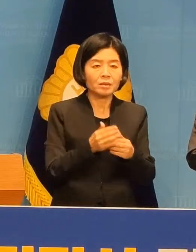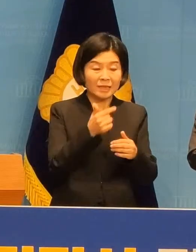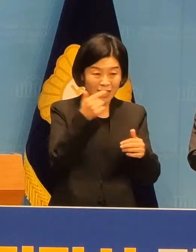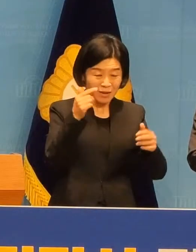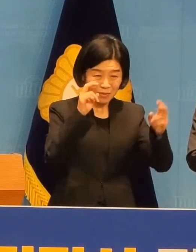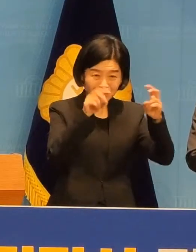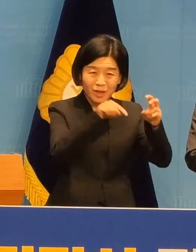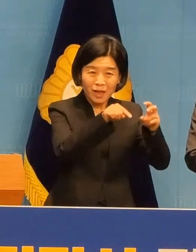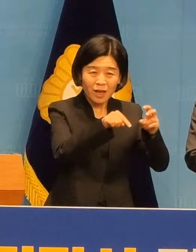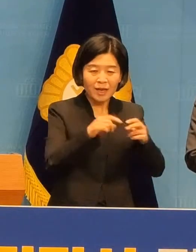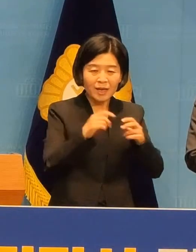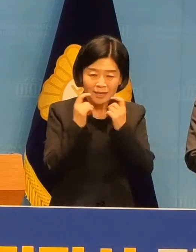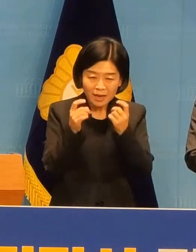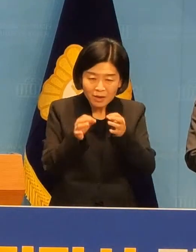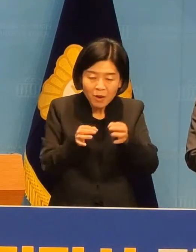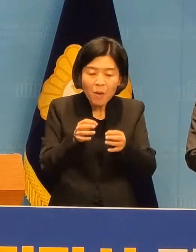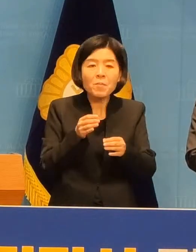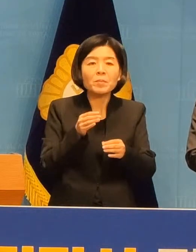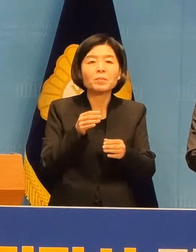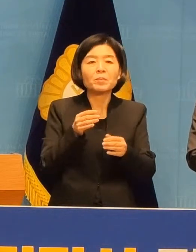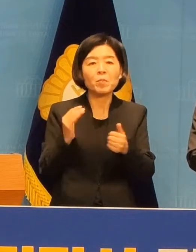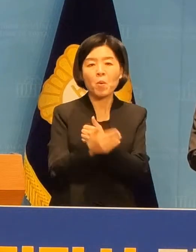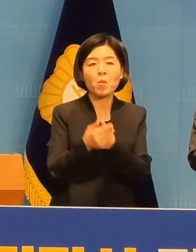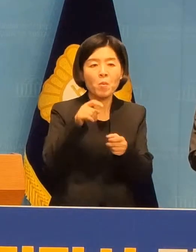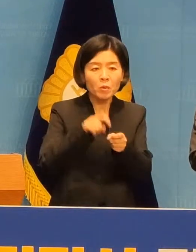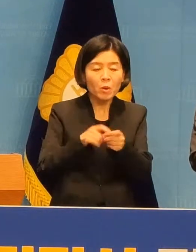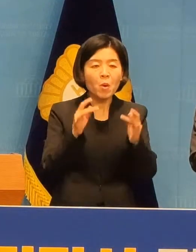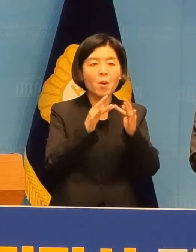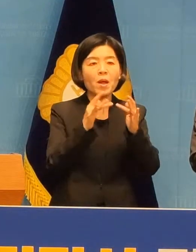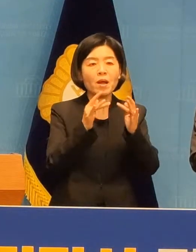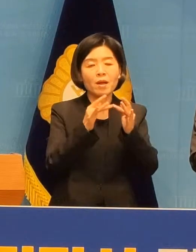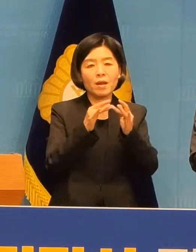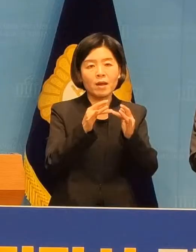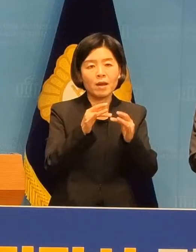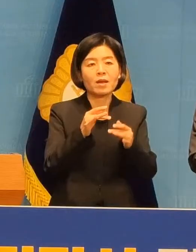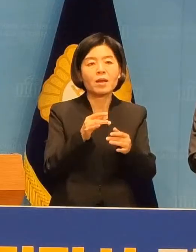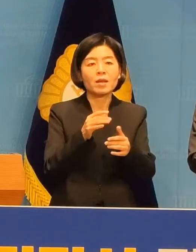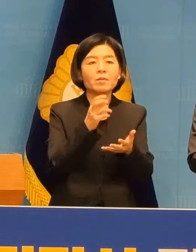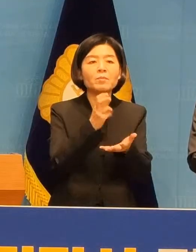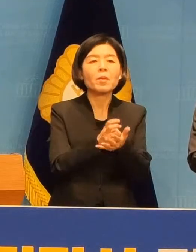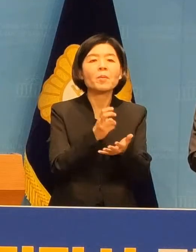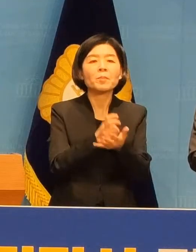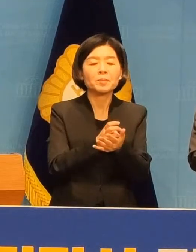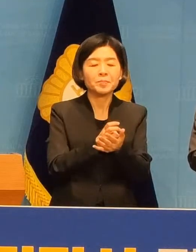위한 온라인 플랫폼법이 하루빨리 제정될 수 있도록 서두르겠습니다.